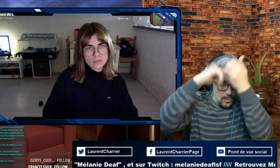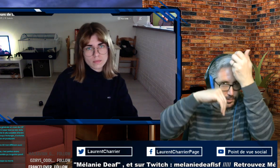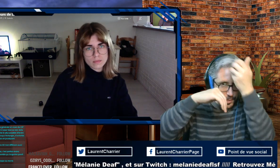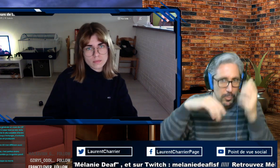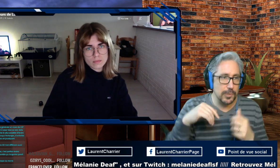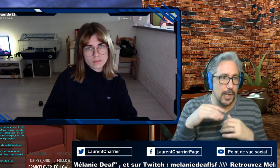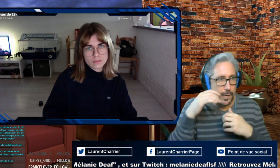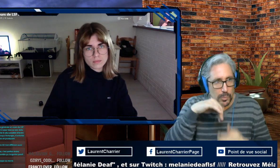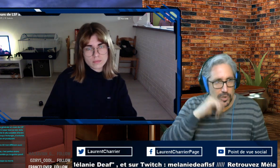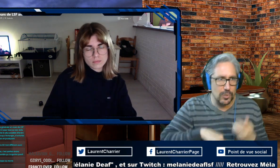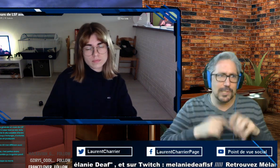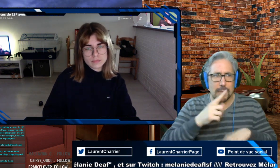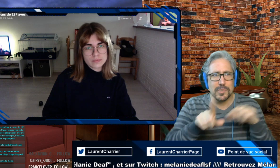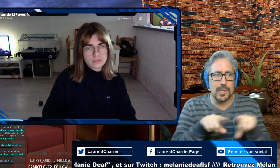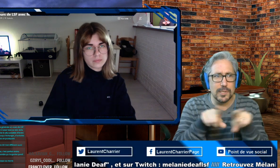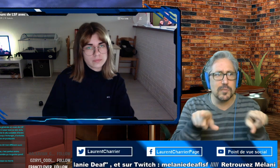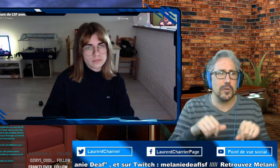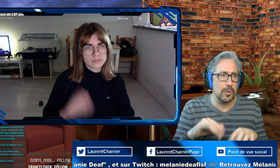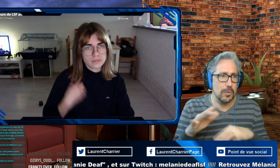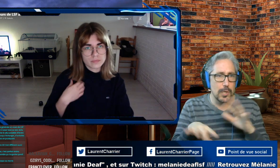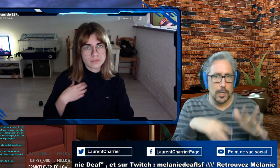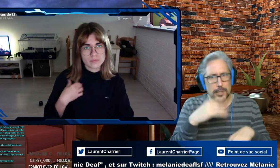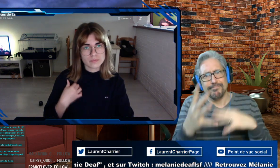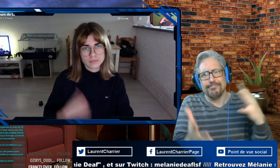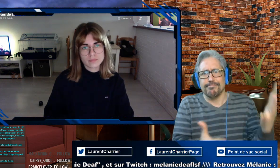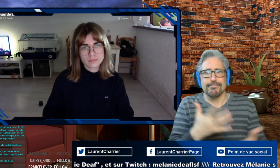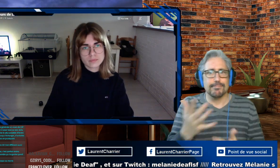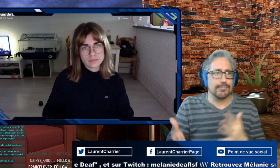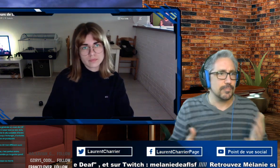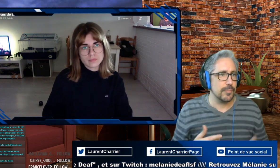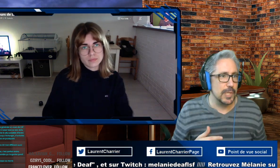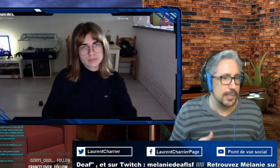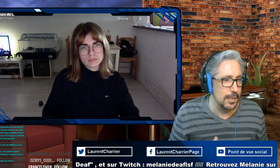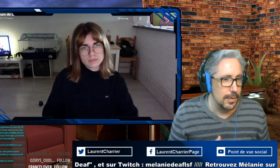peut être handicap mental, ça peut être handicap différent.